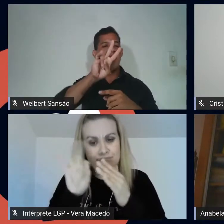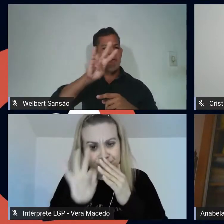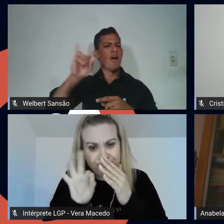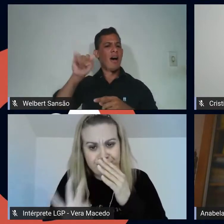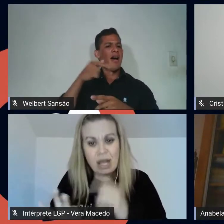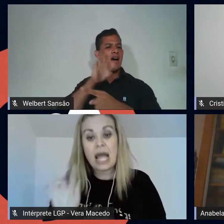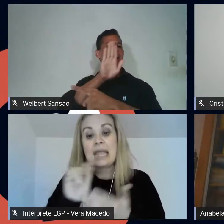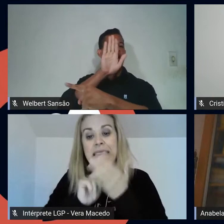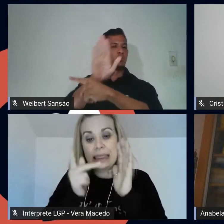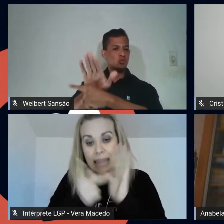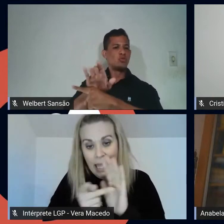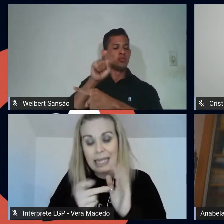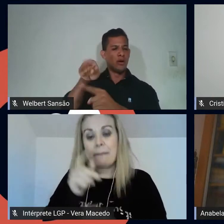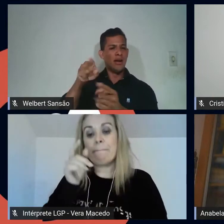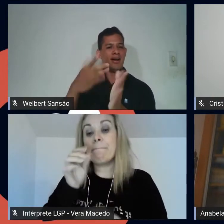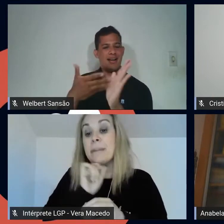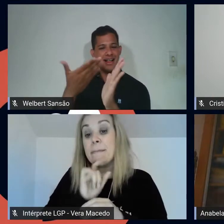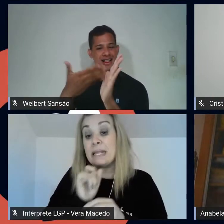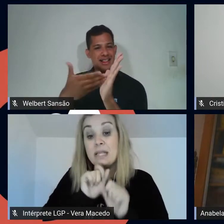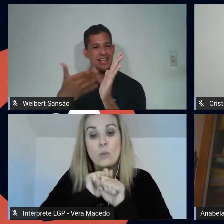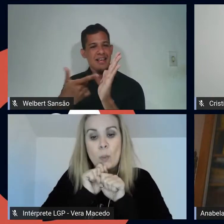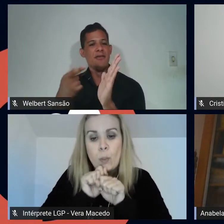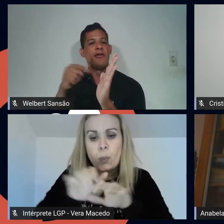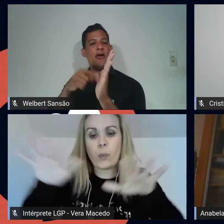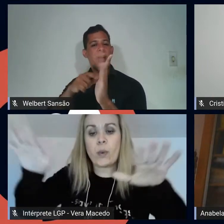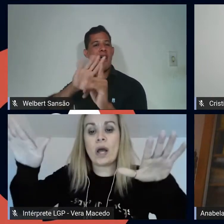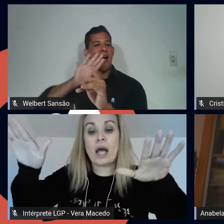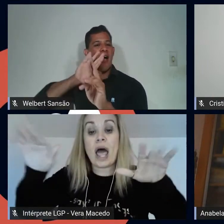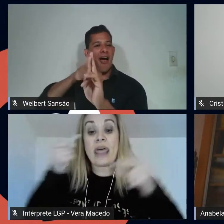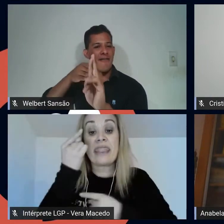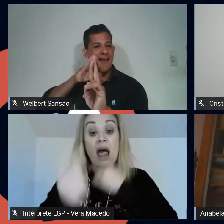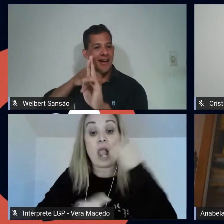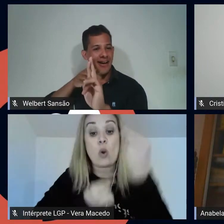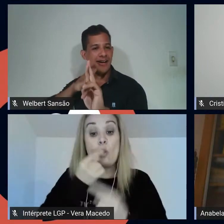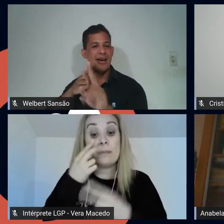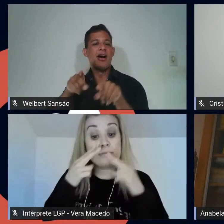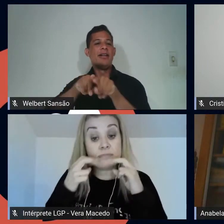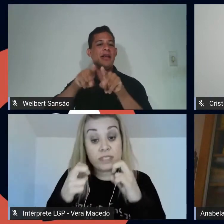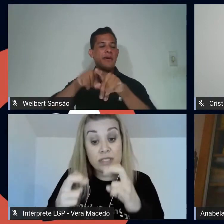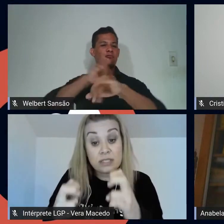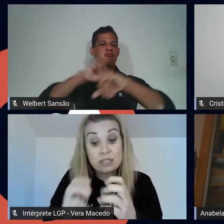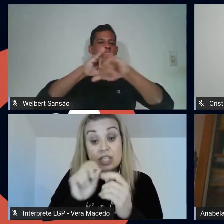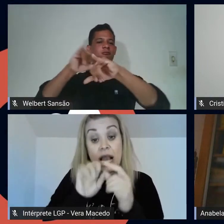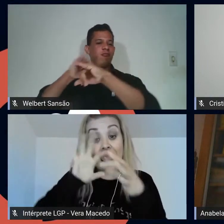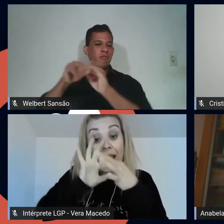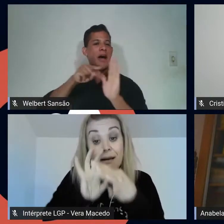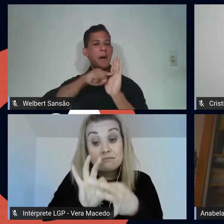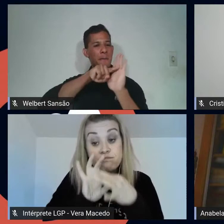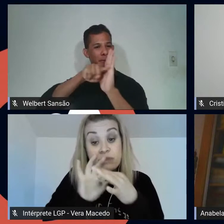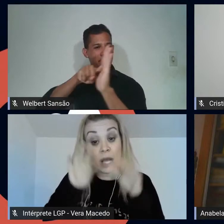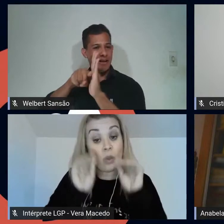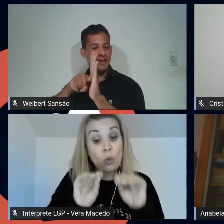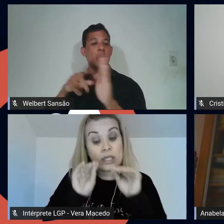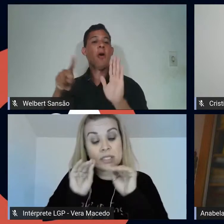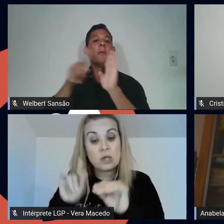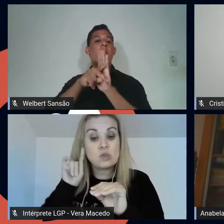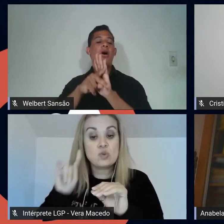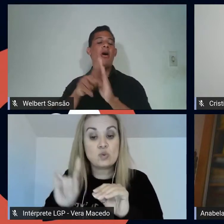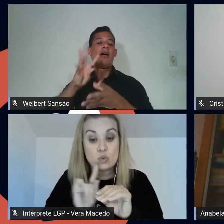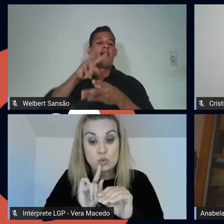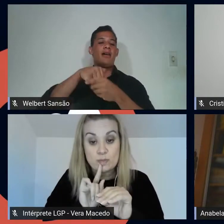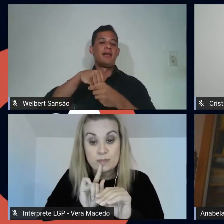especializada, permitindo a divulgação de algumas pesquisas no âmbito da educação de